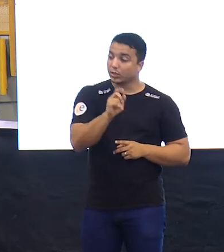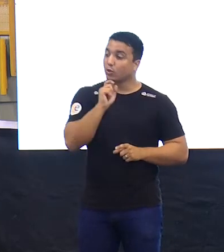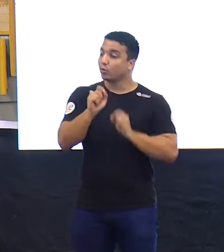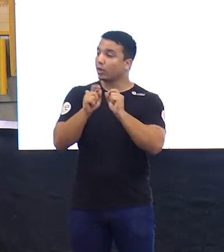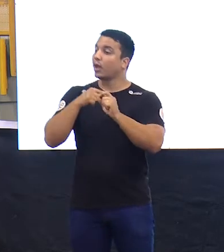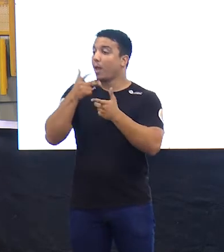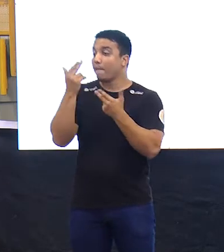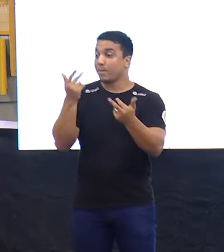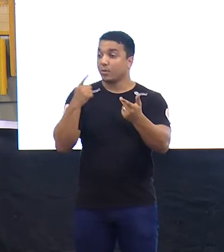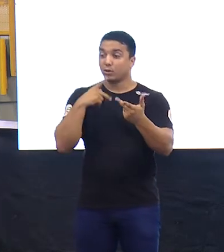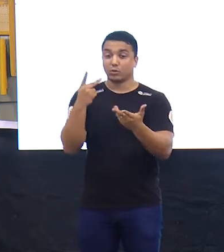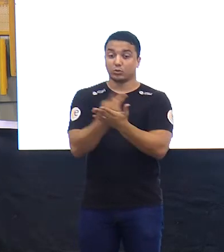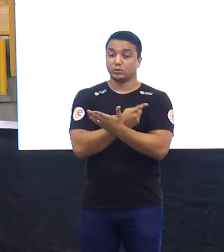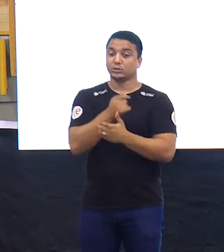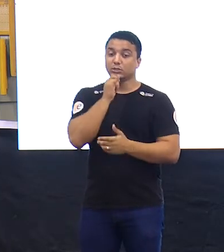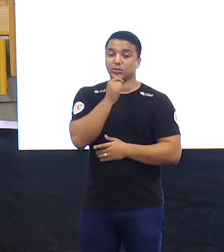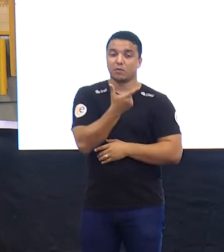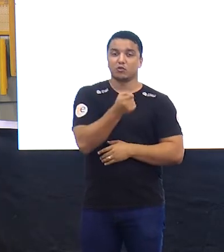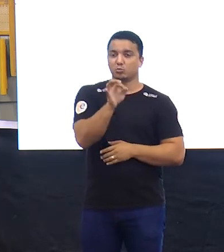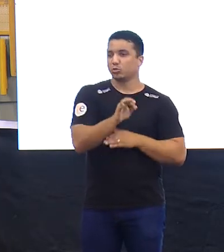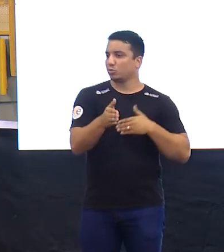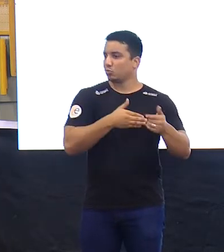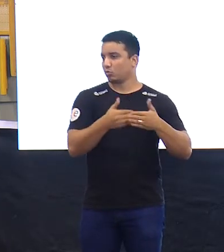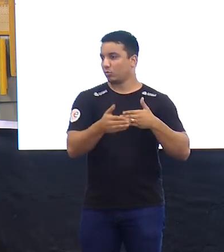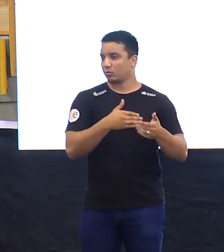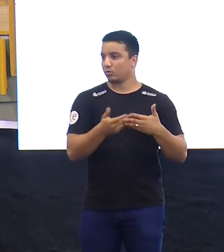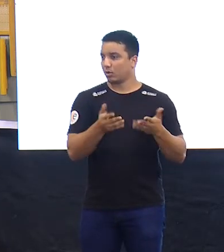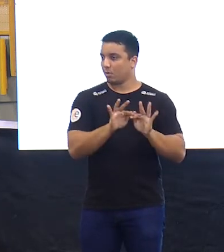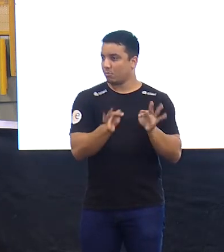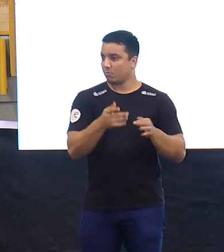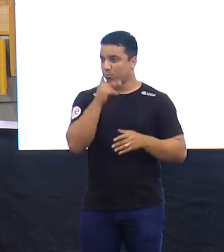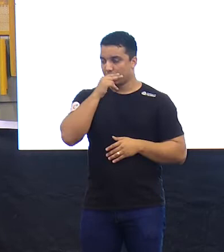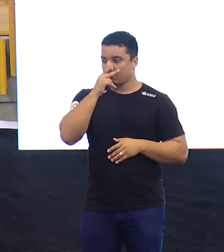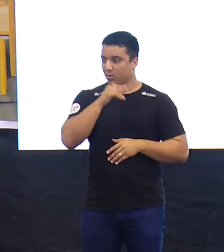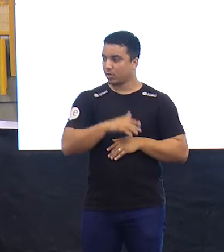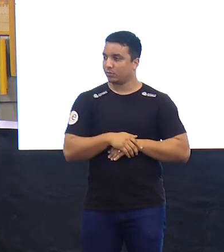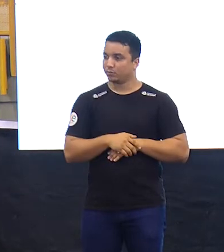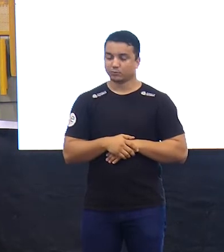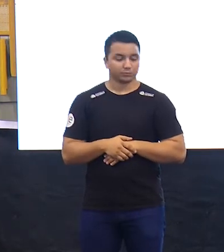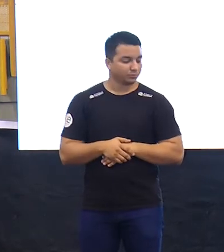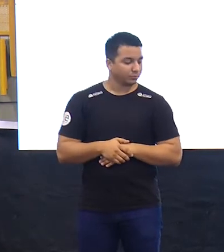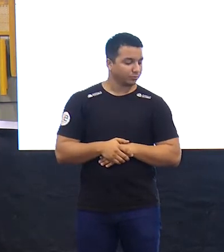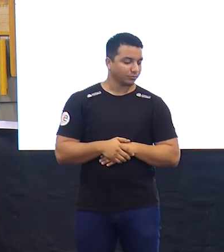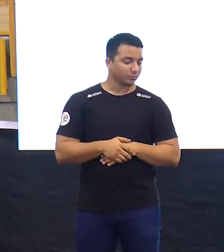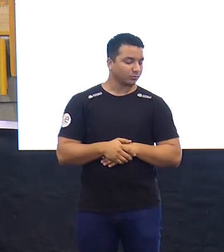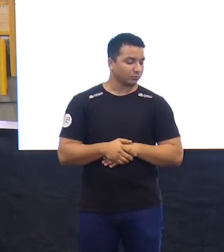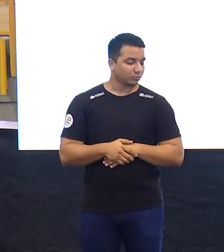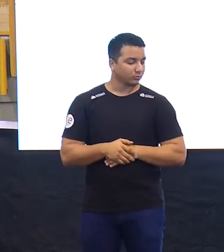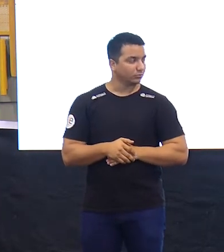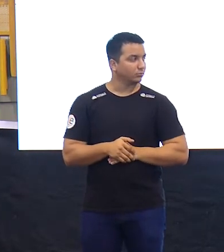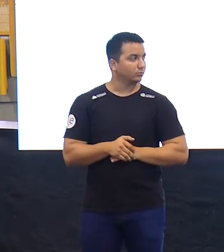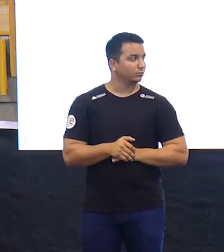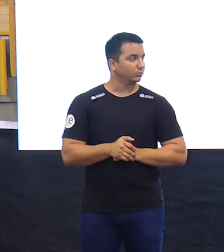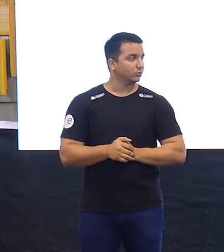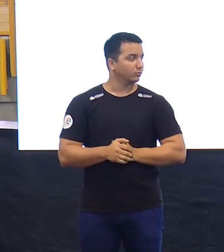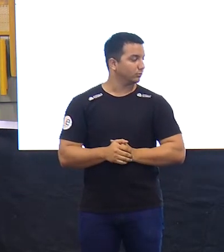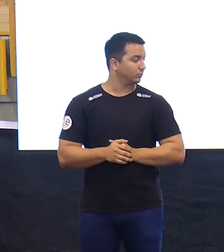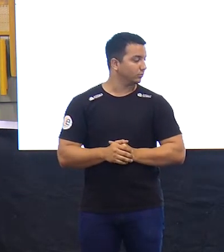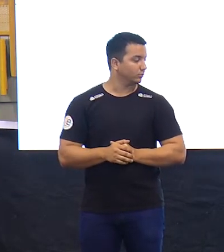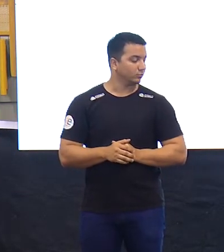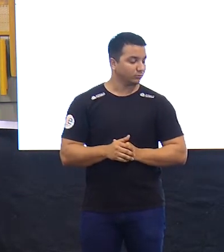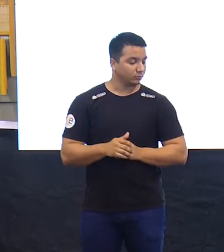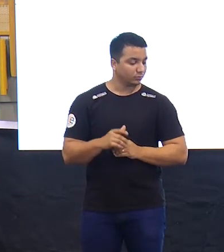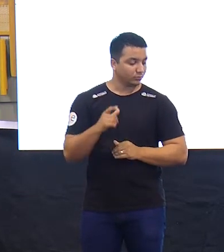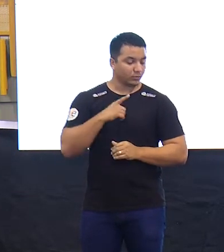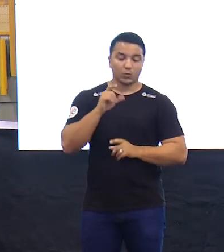inclusive a mesma coisa de primeiro aumentar 20%, depois 30%, tá? Depois testem. Então veja bem,